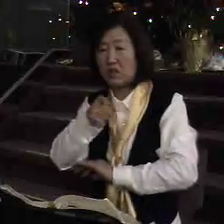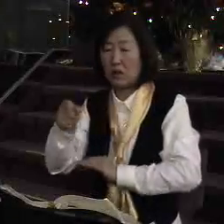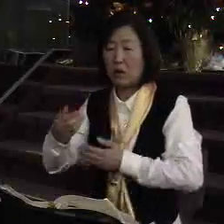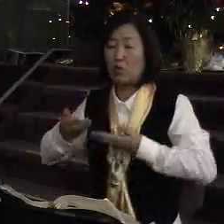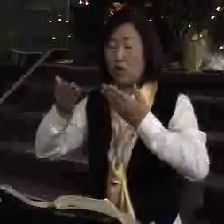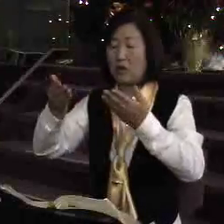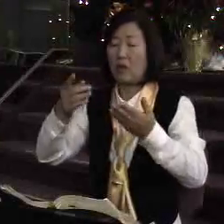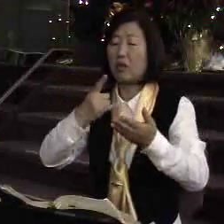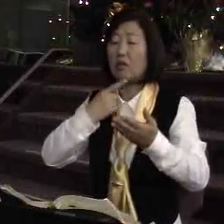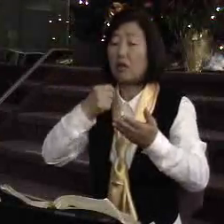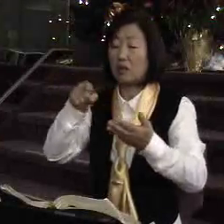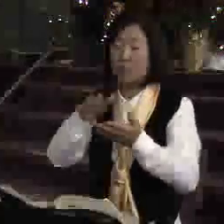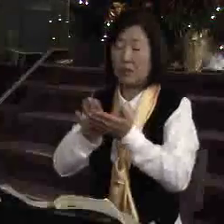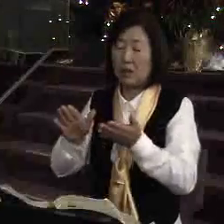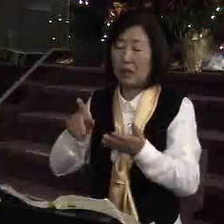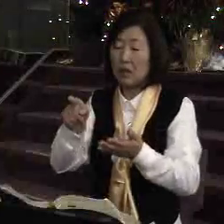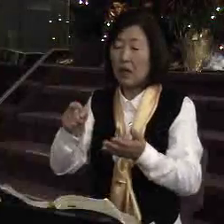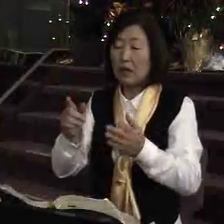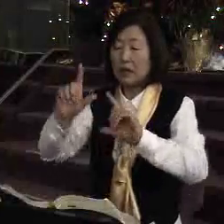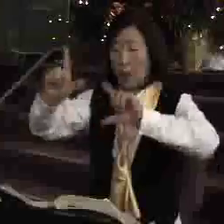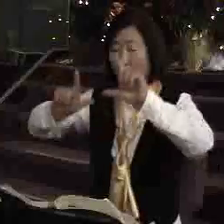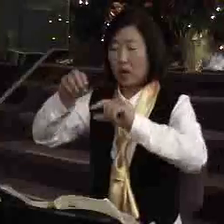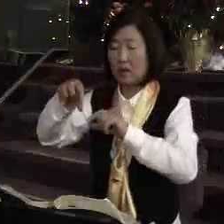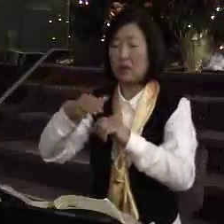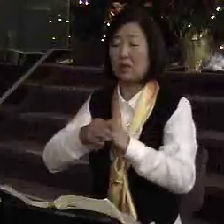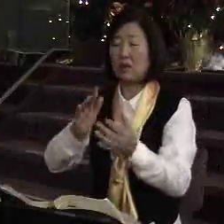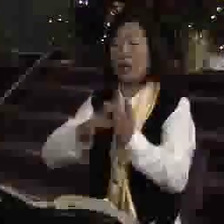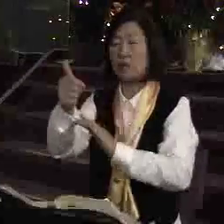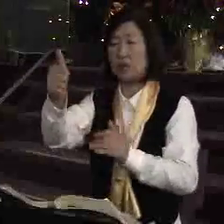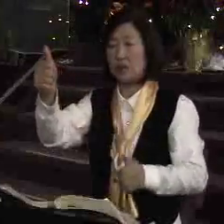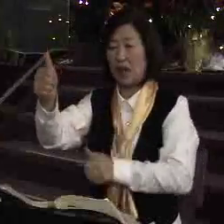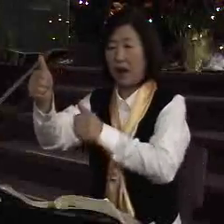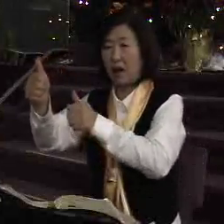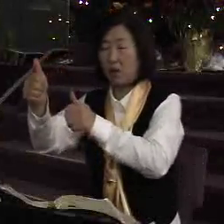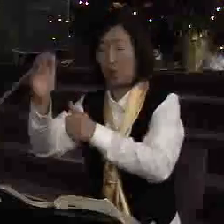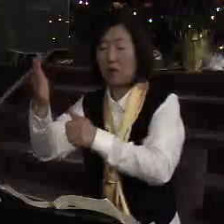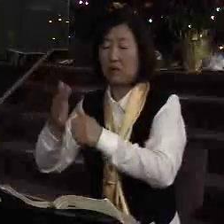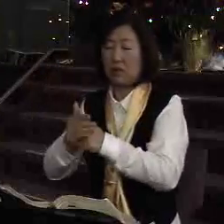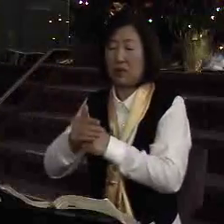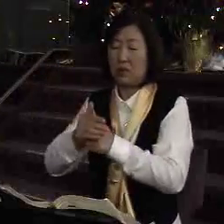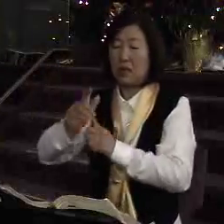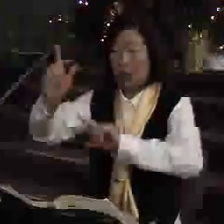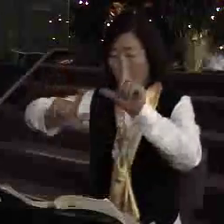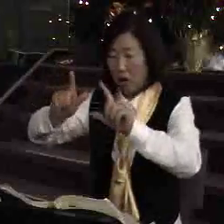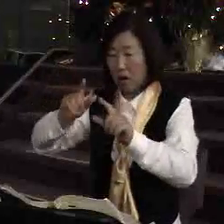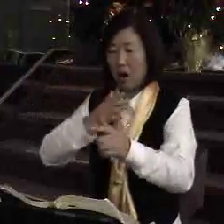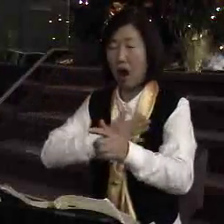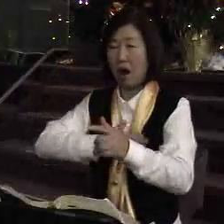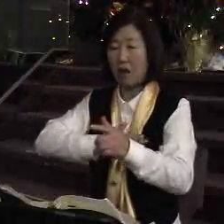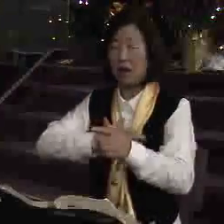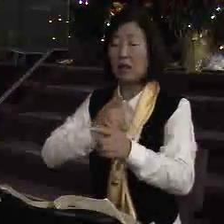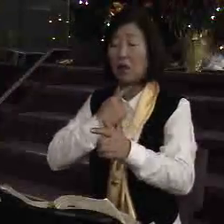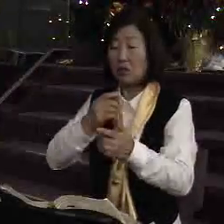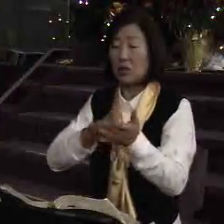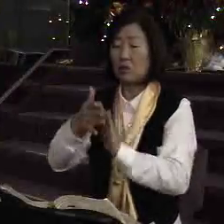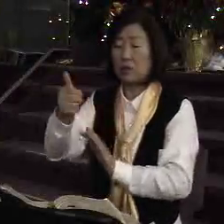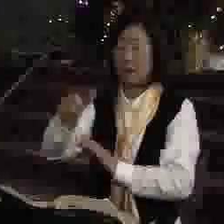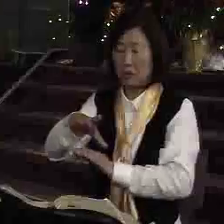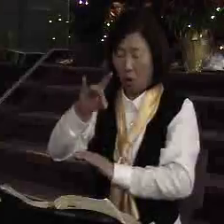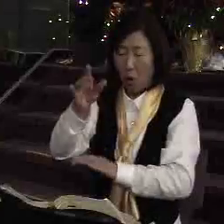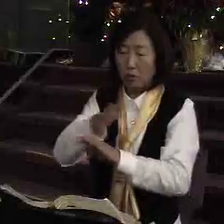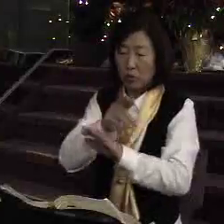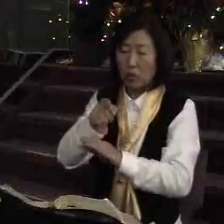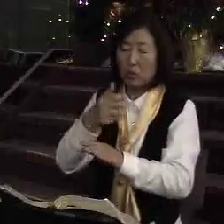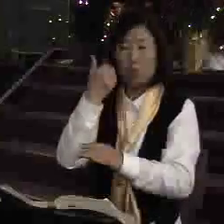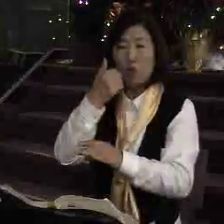것입니다. 그래서 그러한 상황에서 예수님을 따라야 되는 그러한 그 상황을 아셨던 예수님은 처음부터 이런